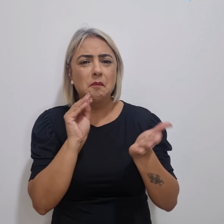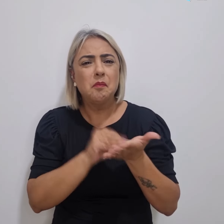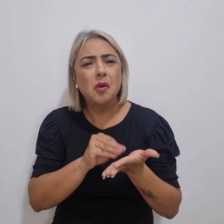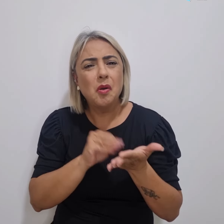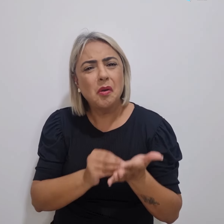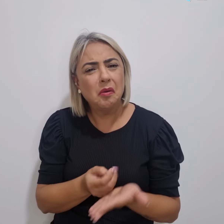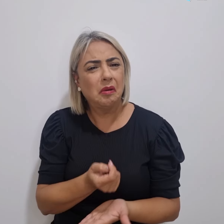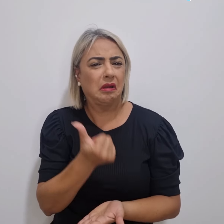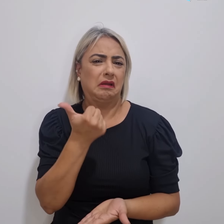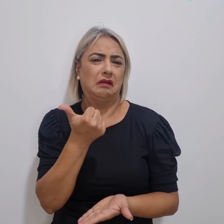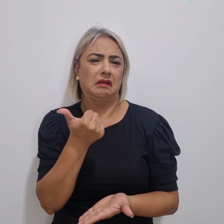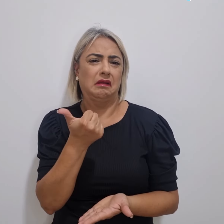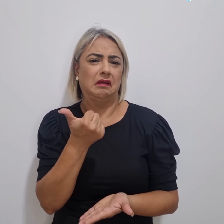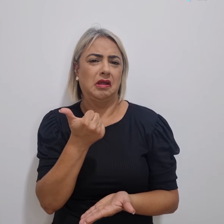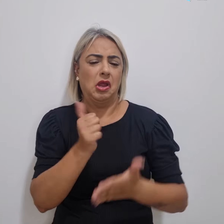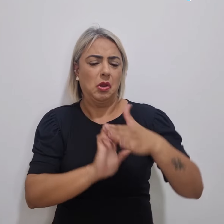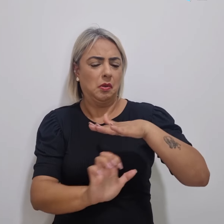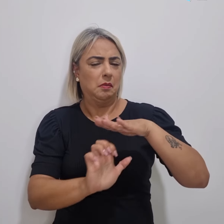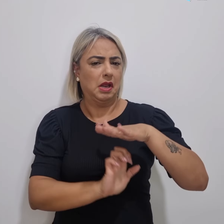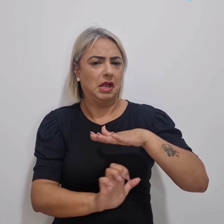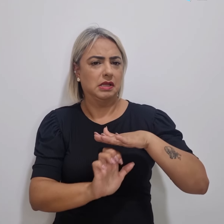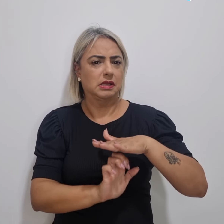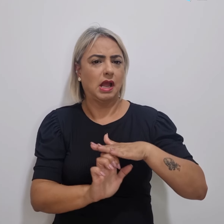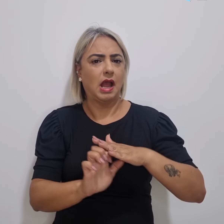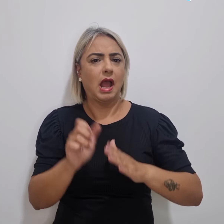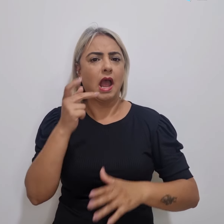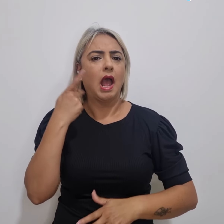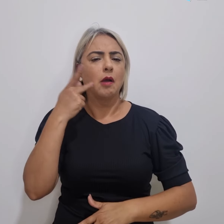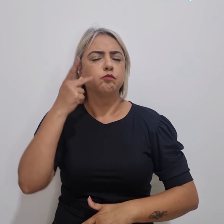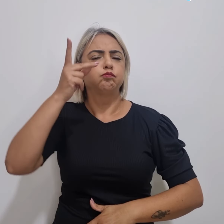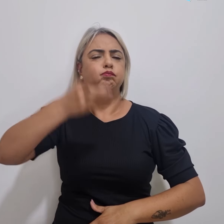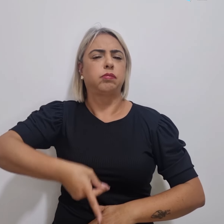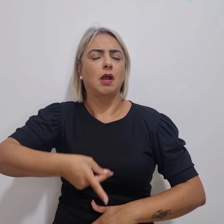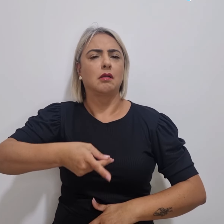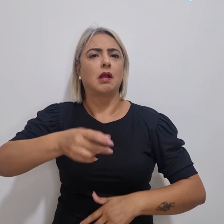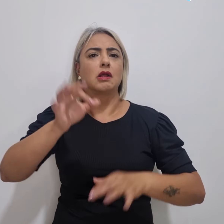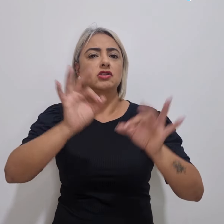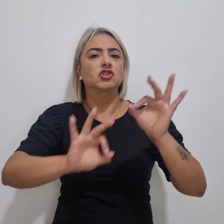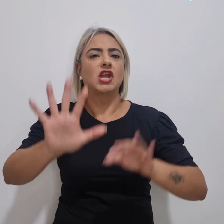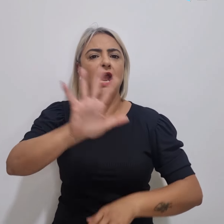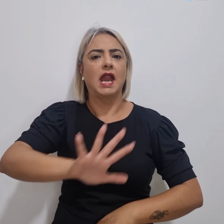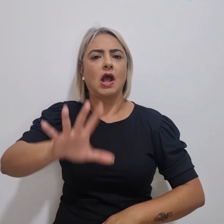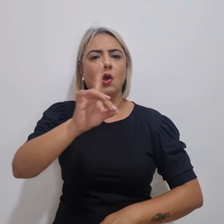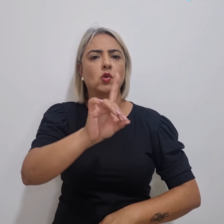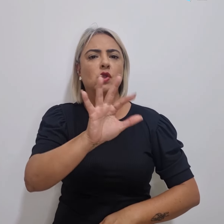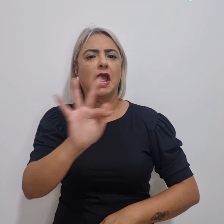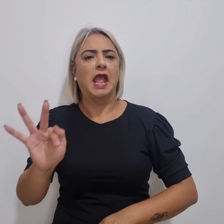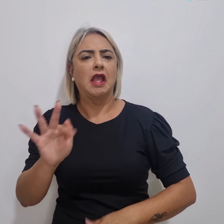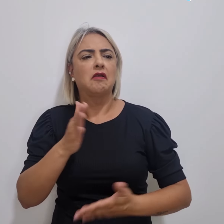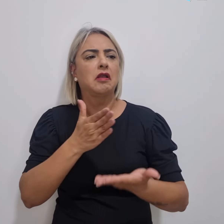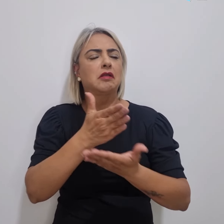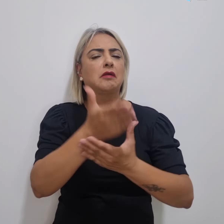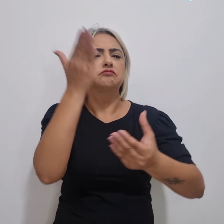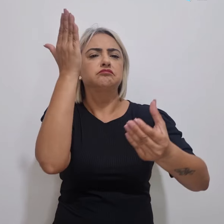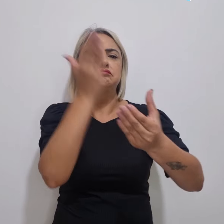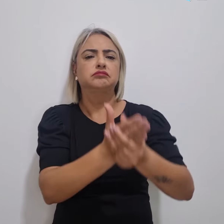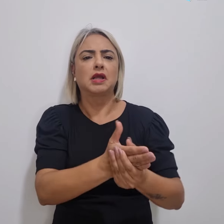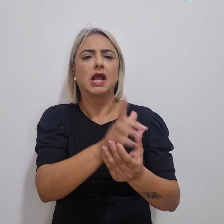do patronato, a Procuradoria Geral do Distrito Federal entrava com uma liminar para